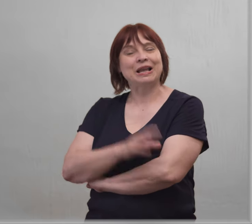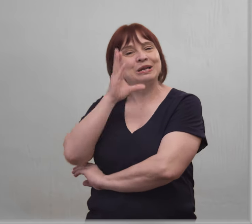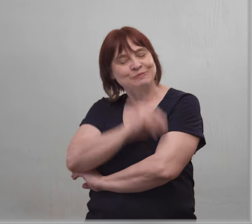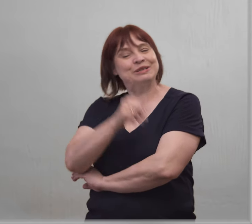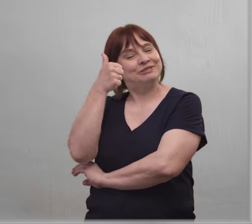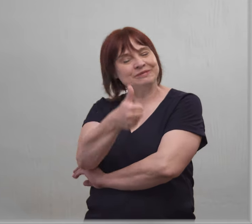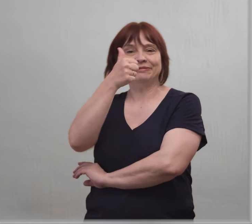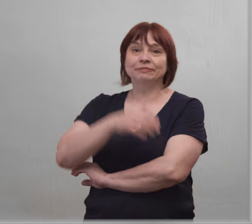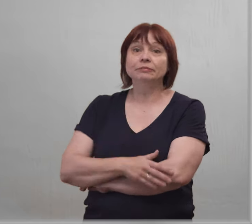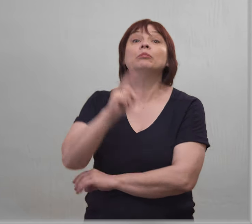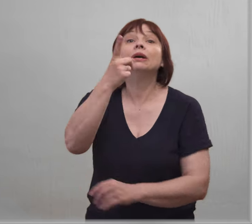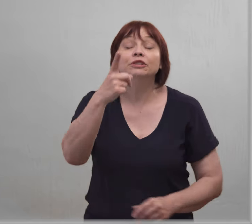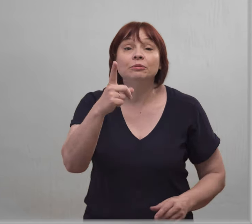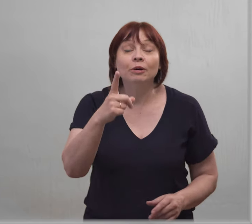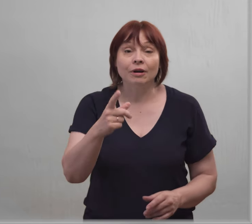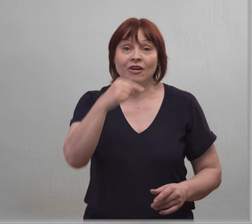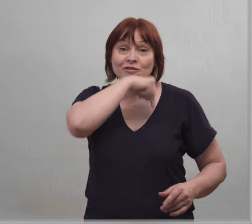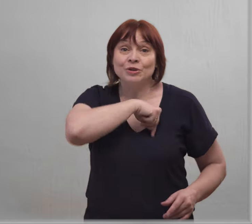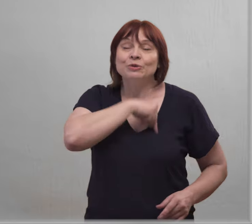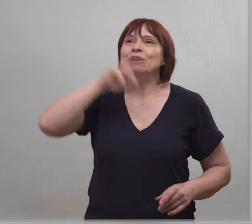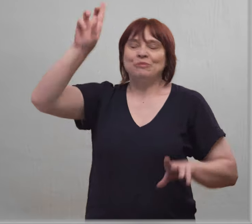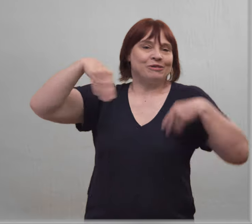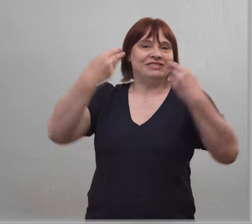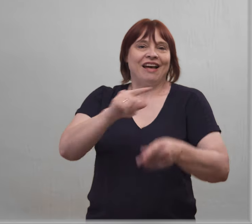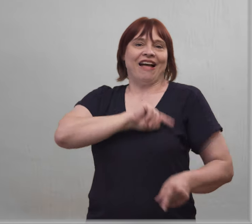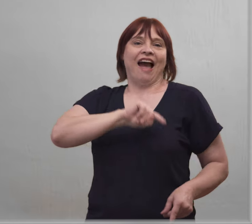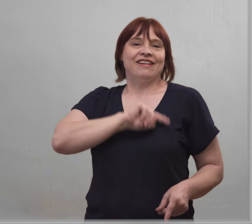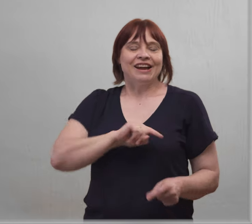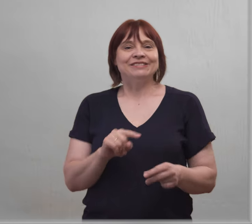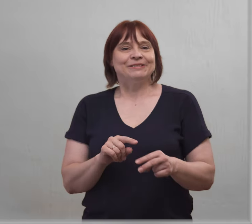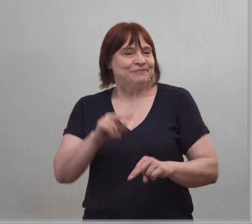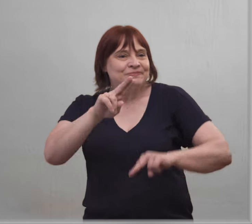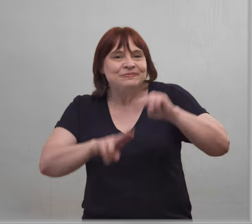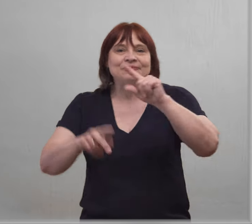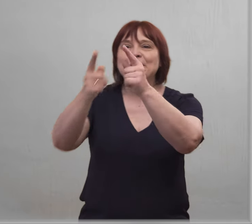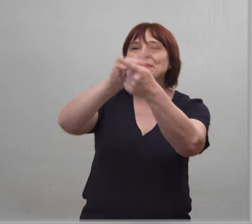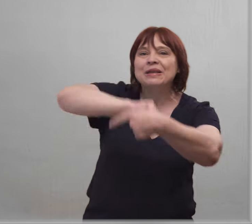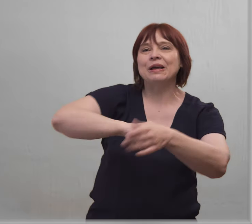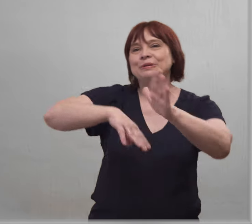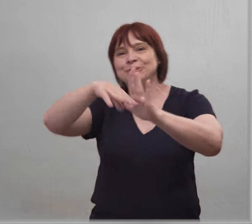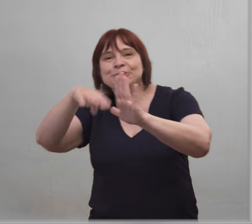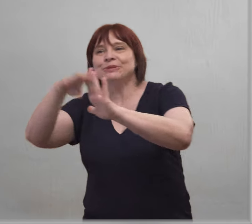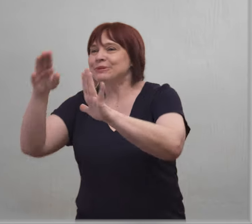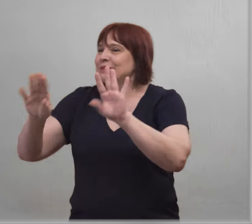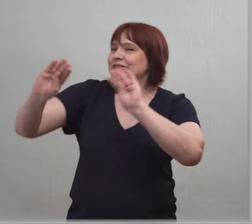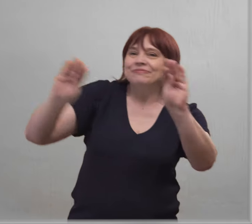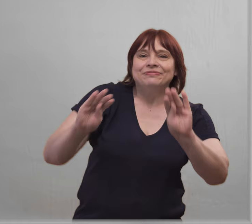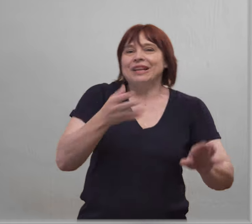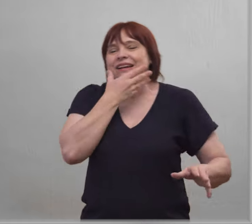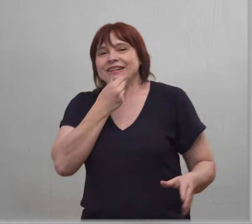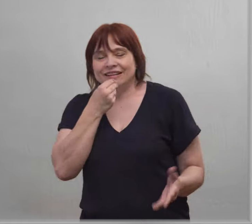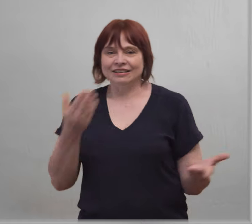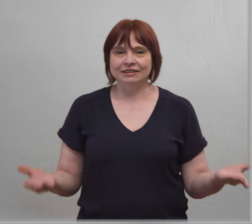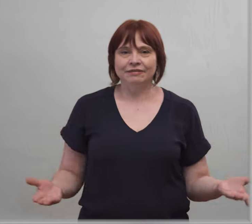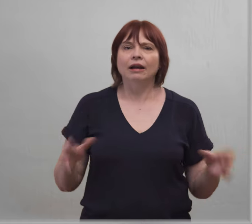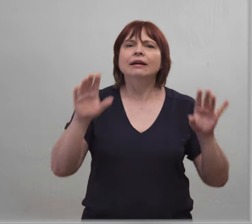Это заложено внутри нас. Преображать. Поэтому, драгоценные, не фокусируйтесь на том, чего у вас нет.